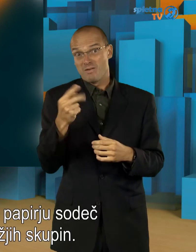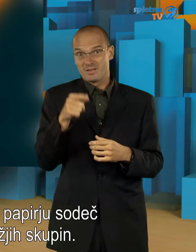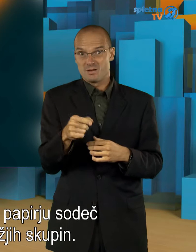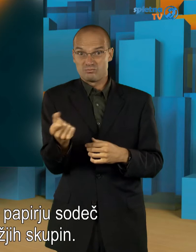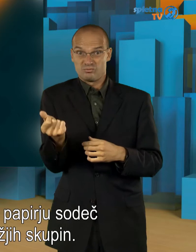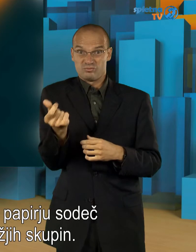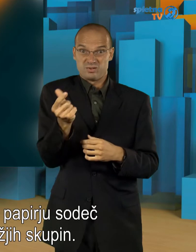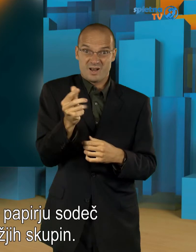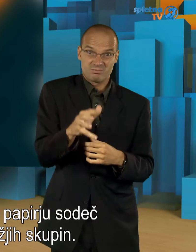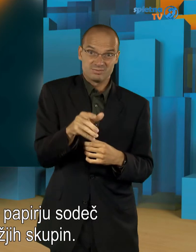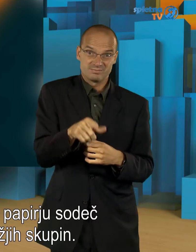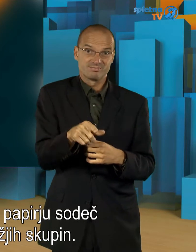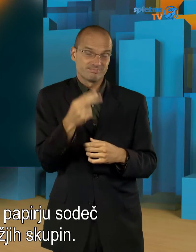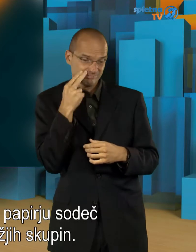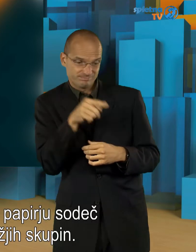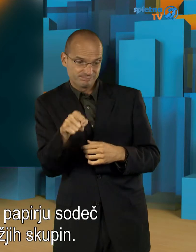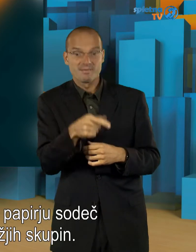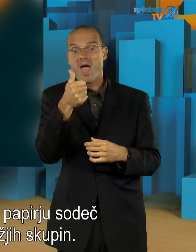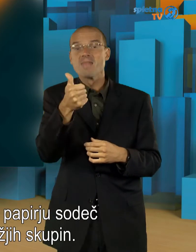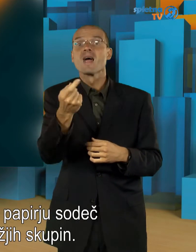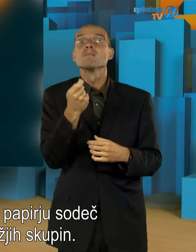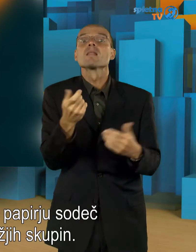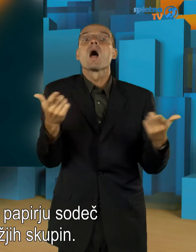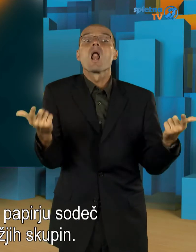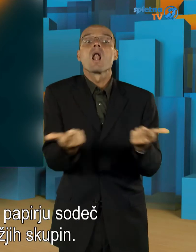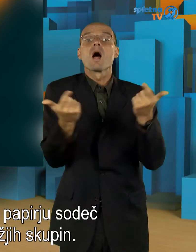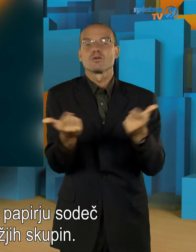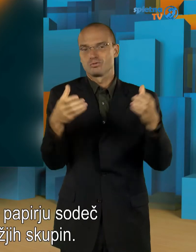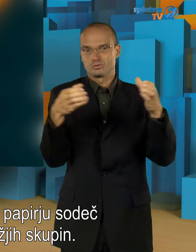Slovenijo je žreb vsaj na papirju sodeč uvrstil v eno izmed lažjih skupin.